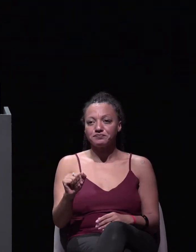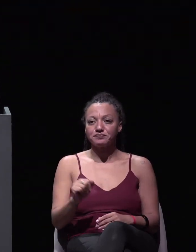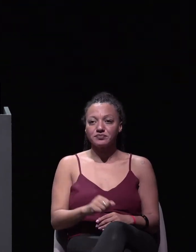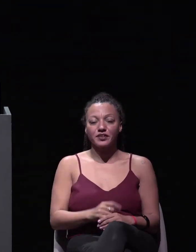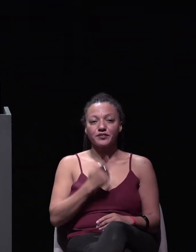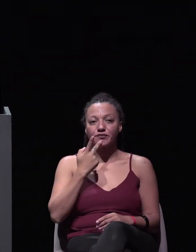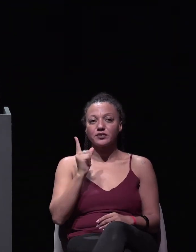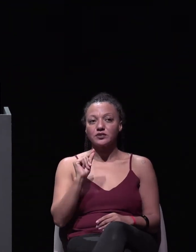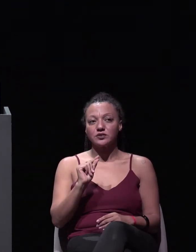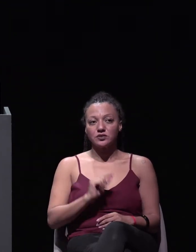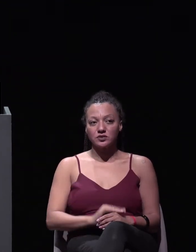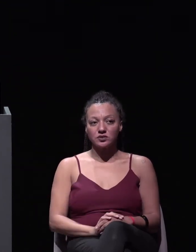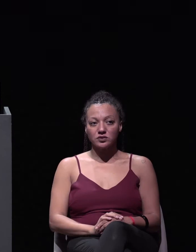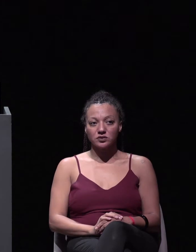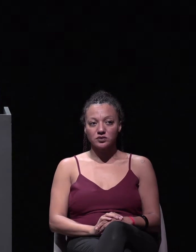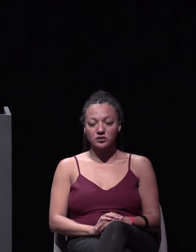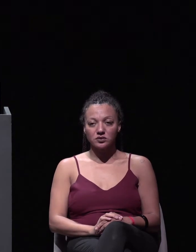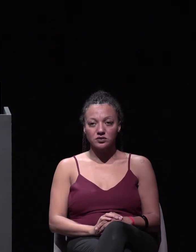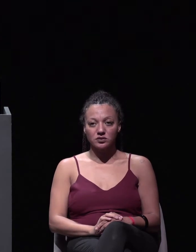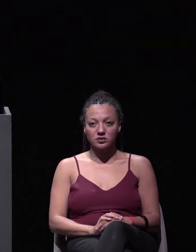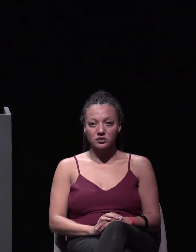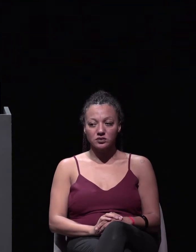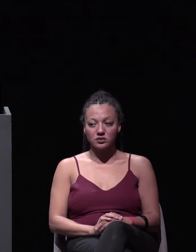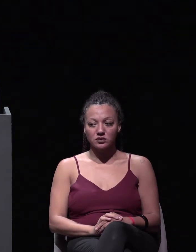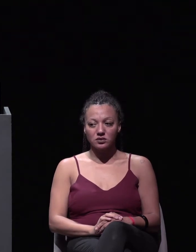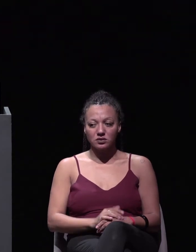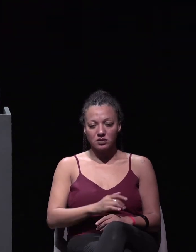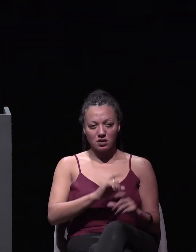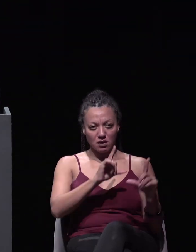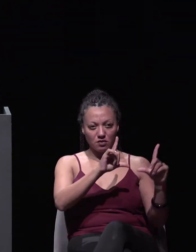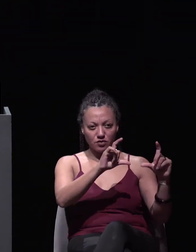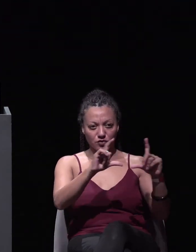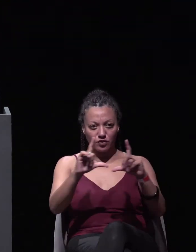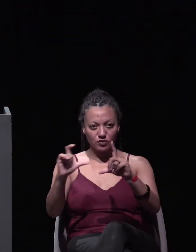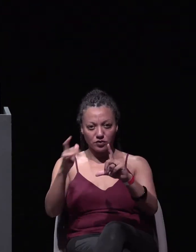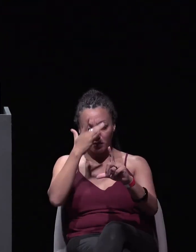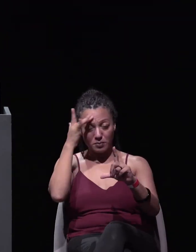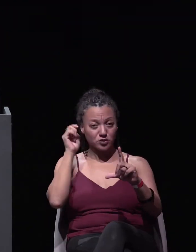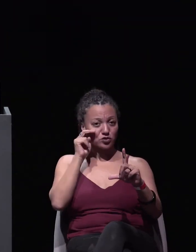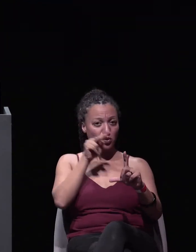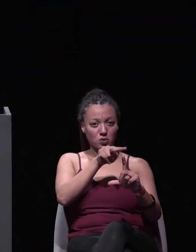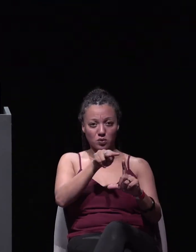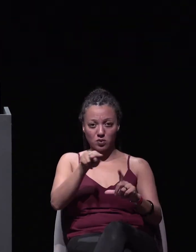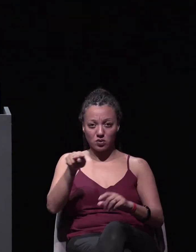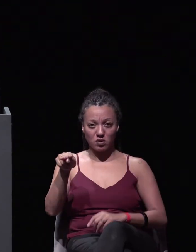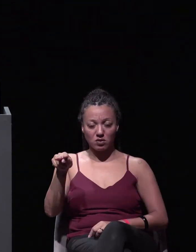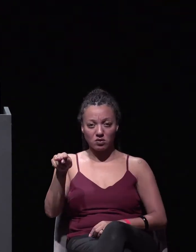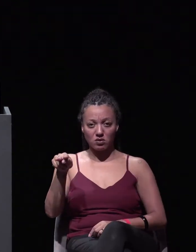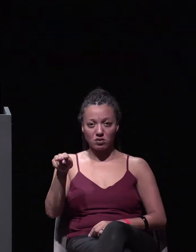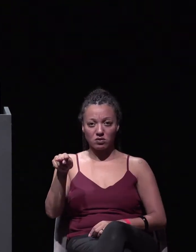dizer: pessoas que olham essas fotos se tornam adictas e espalham